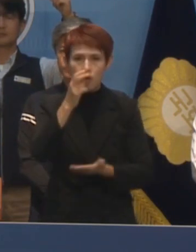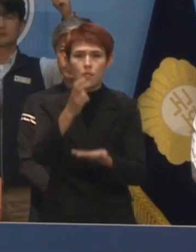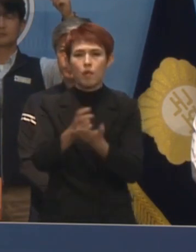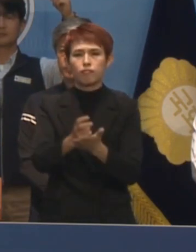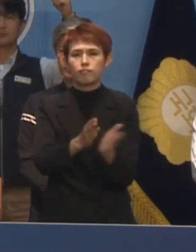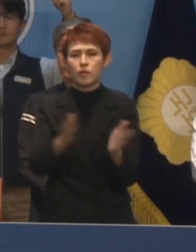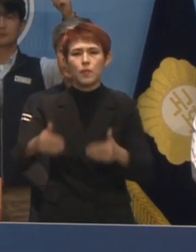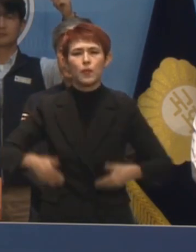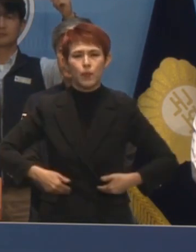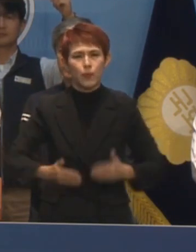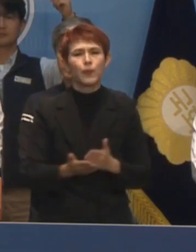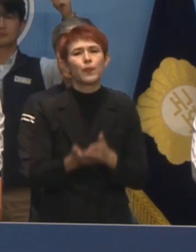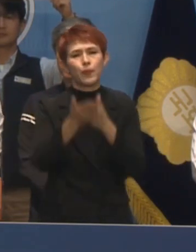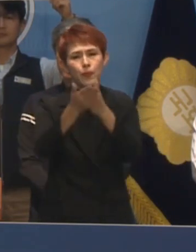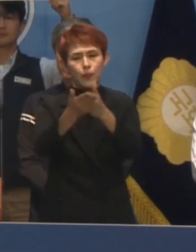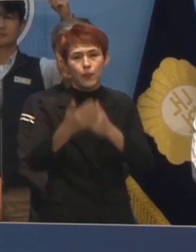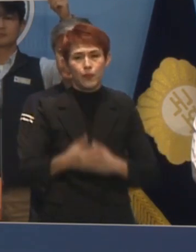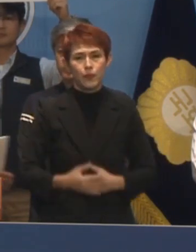장치가 마련되길 촉구합니다.